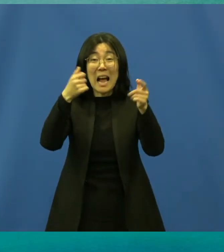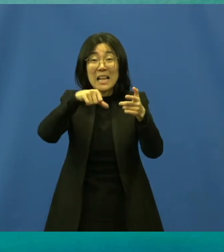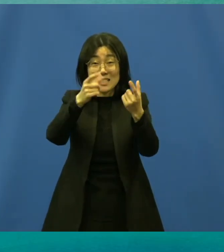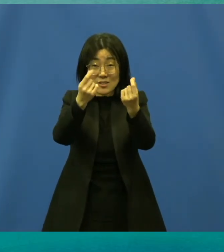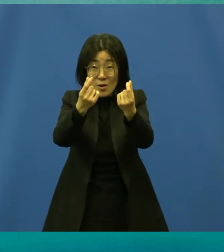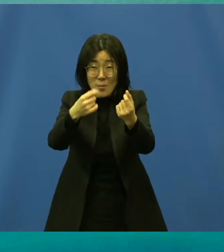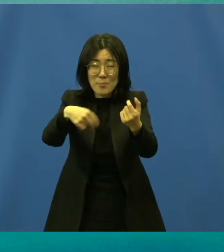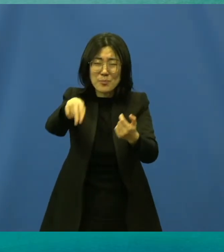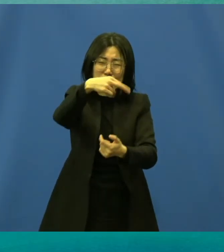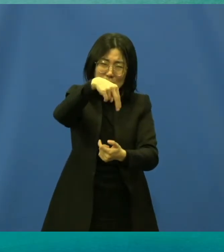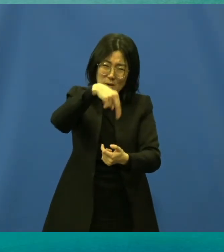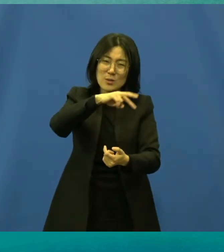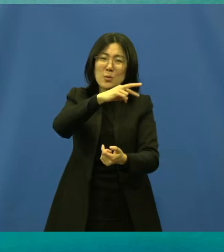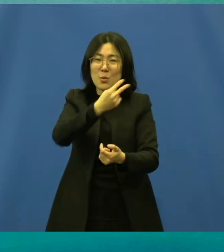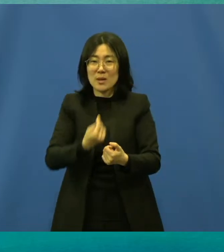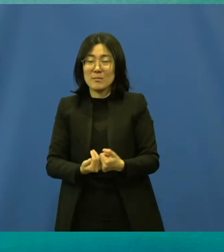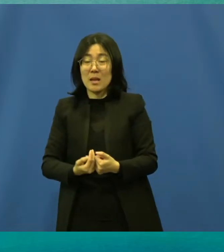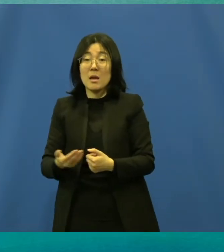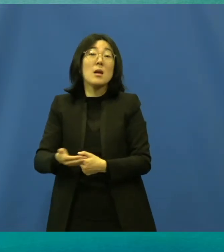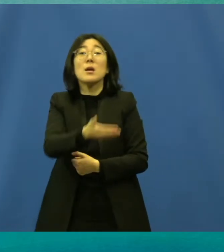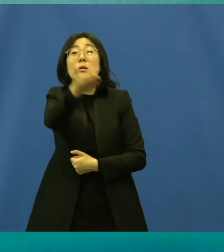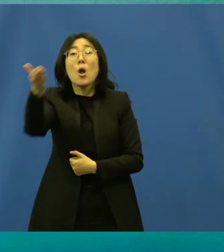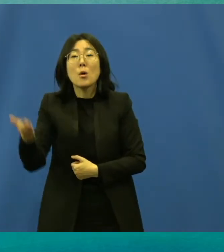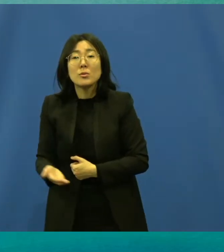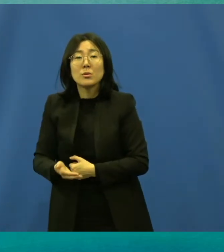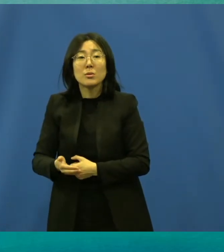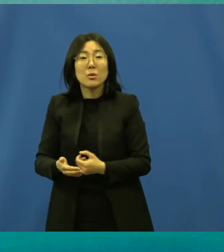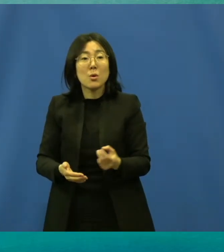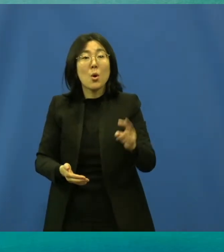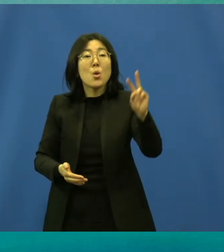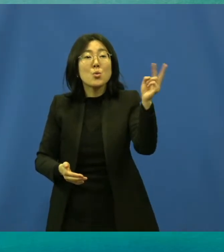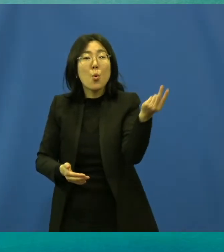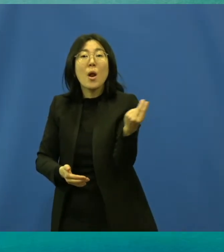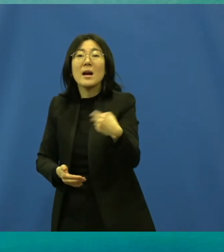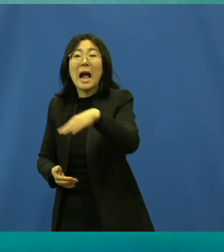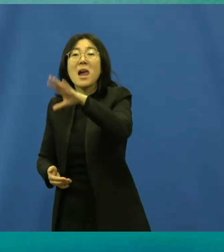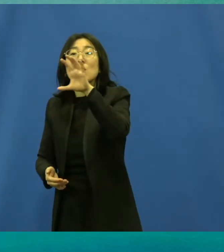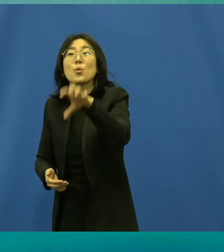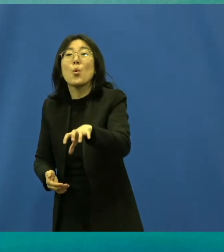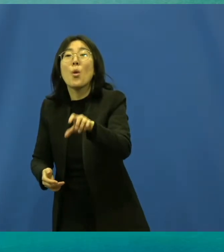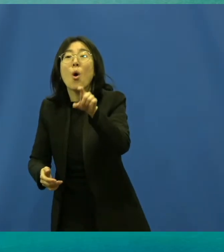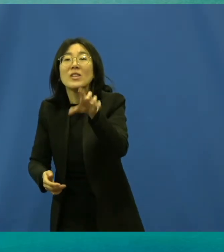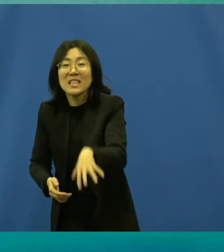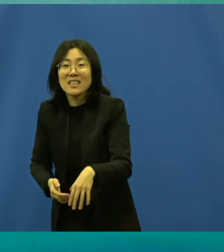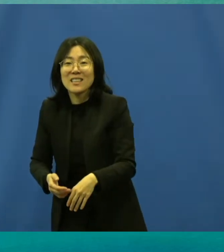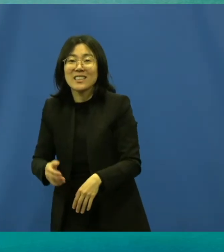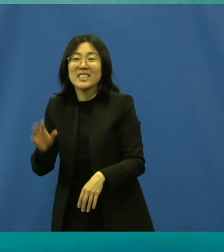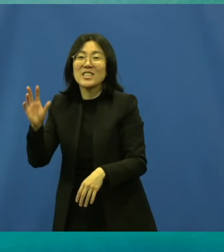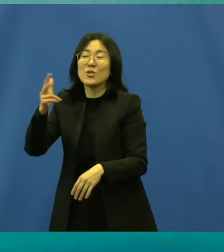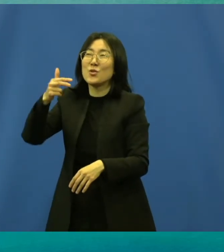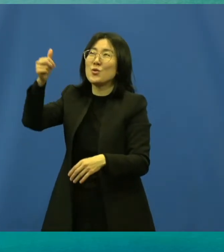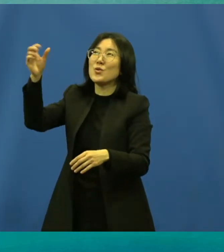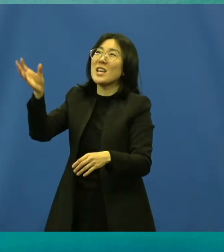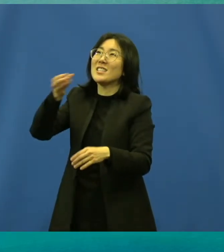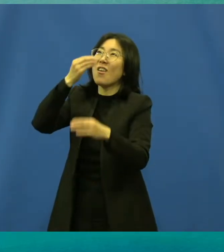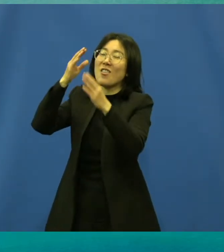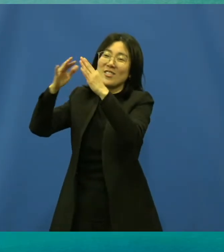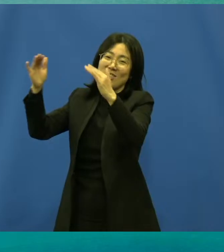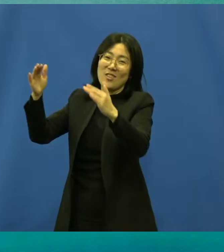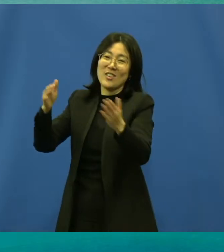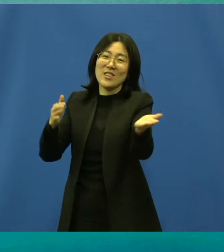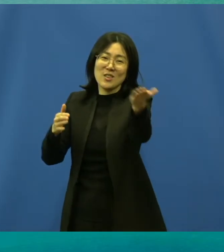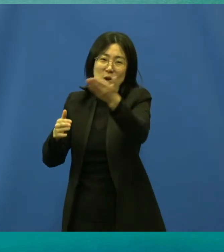여러분, 우리가 돌아갈 곳이죠. 주의 성전, 하나님의 임재로 가득한 곳. 하나님을